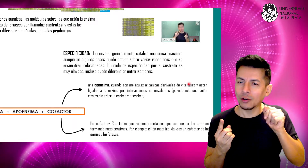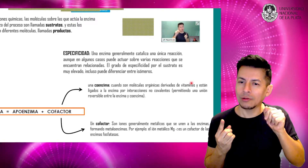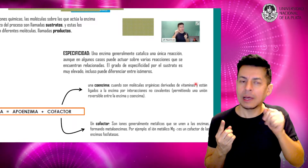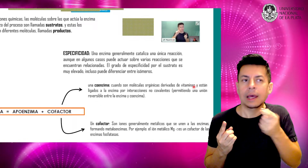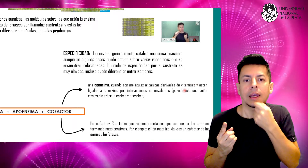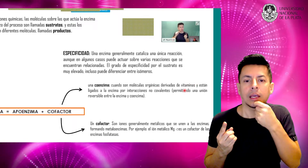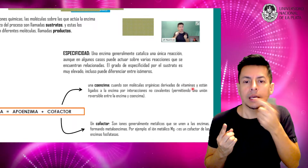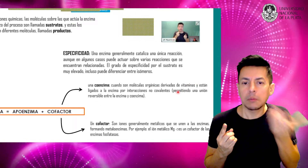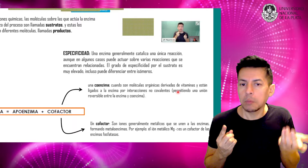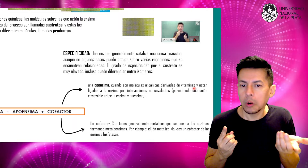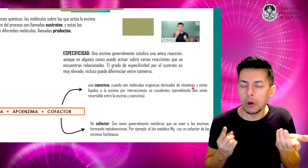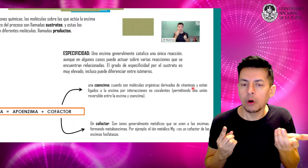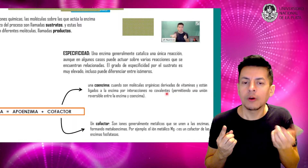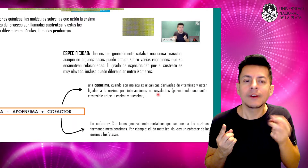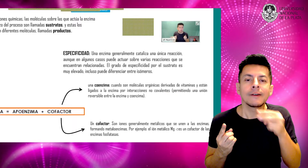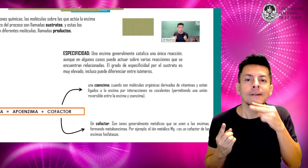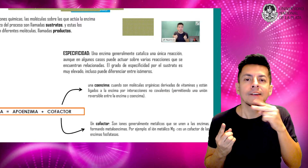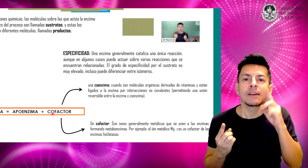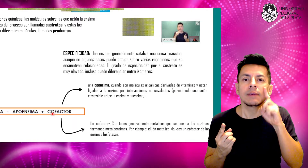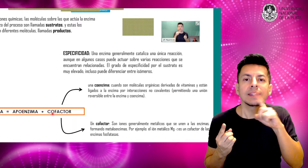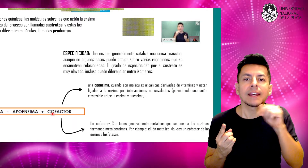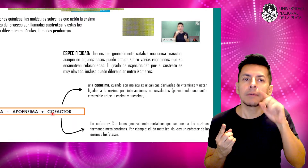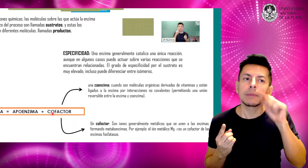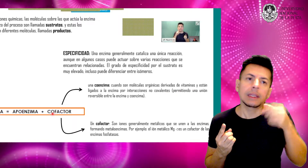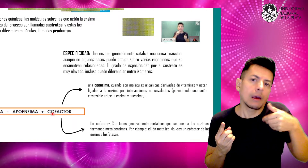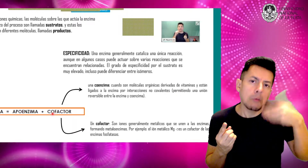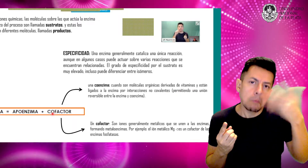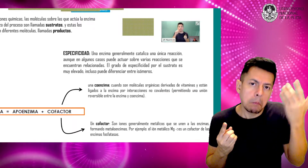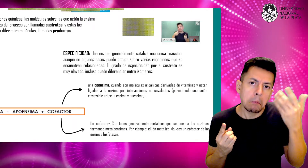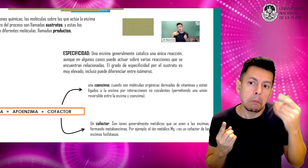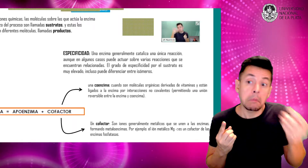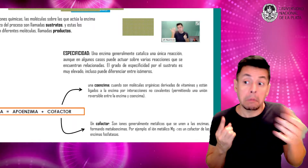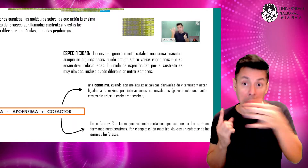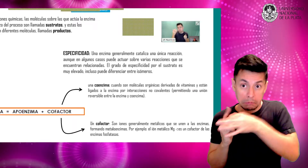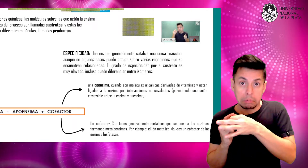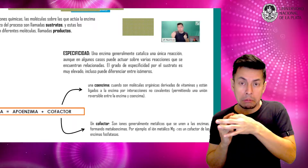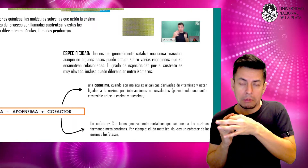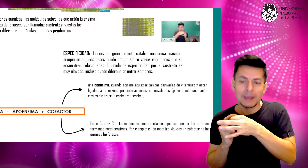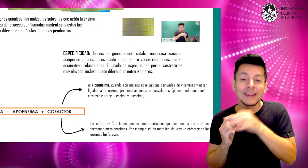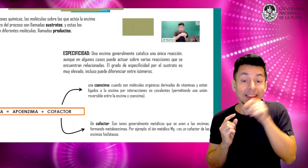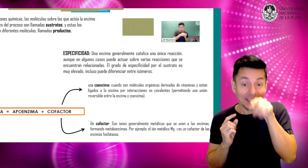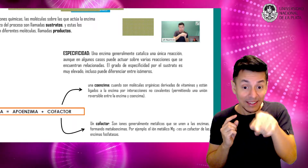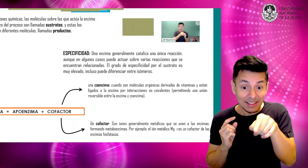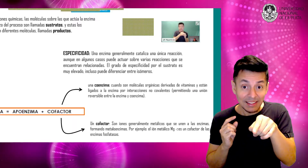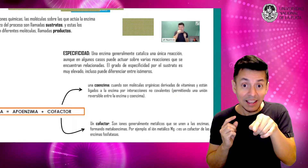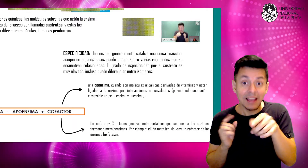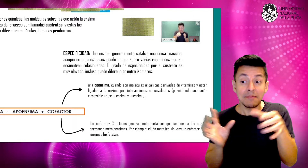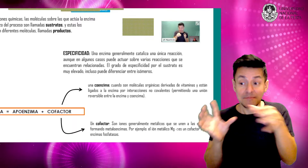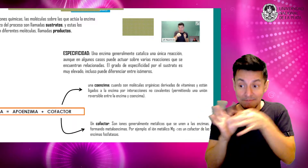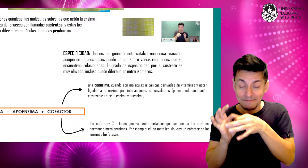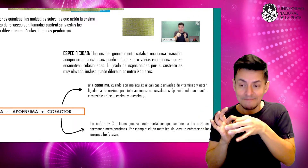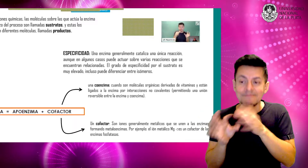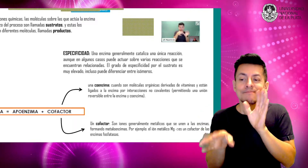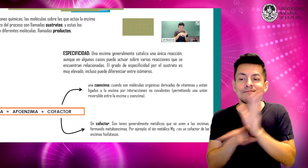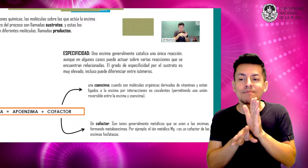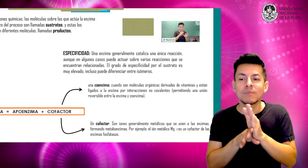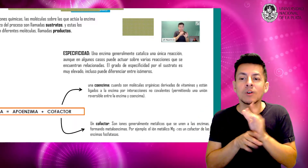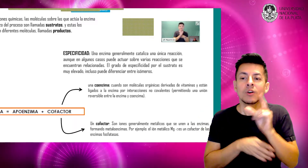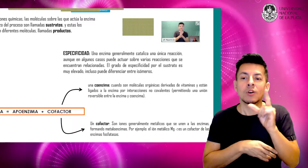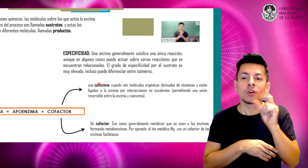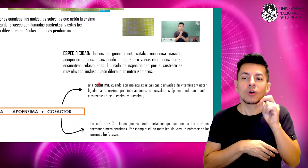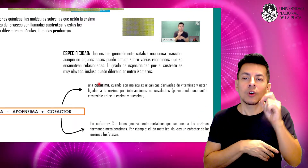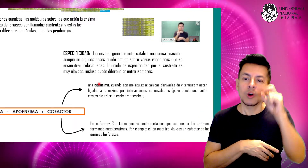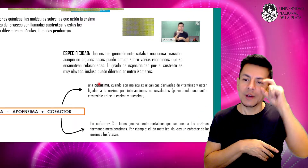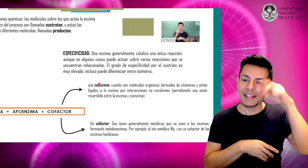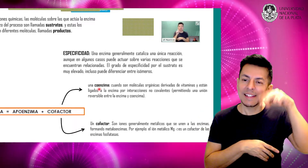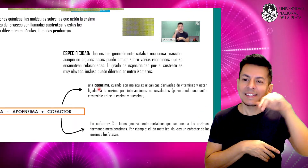compuestos derivados de vitaminas, entonces esa molécula es llamada coenzima. Es decir, la enzima se une a